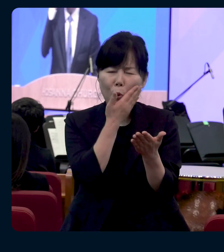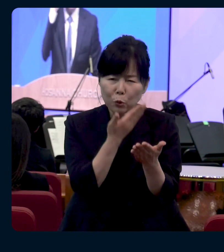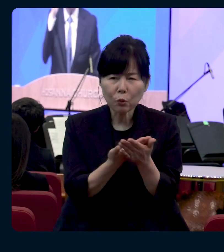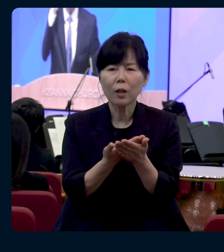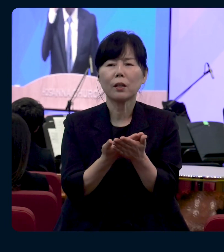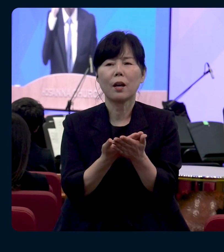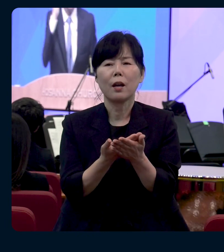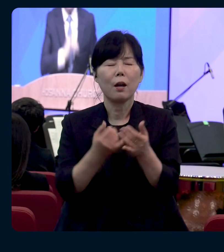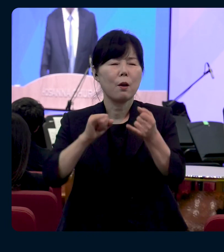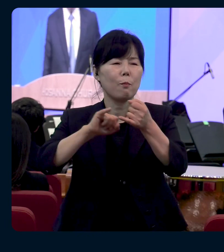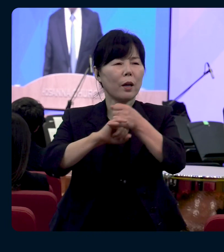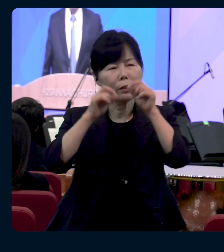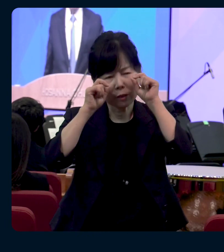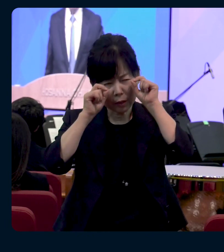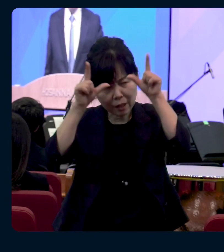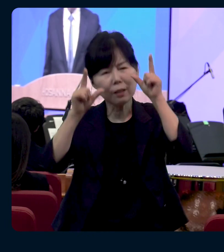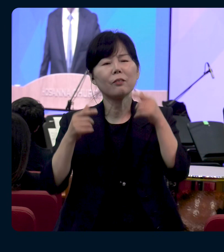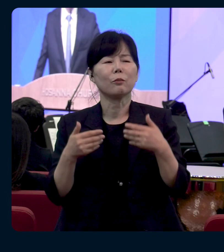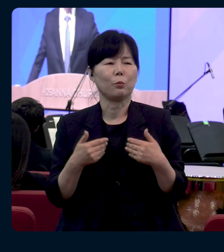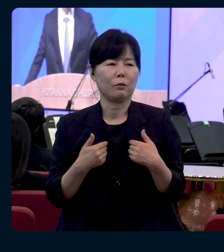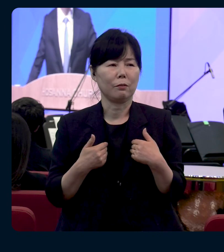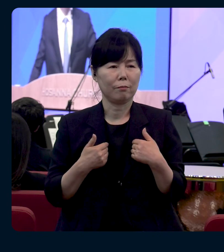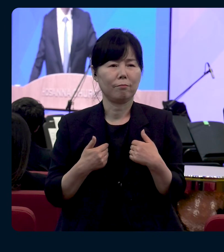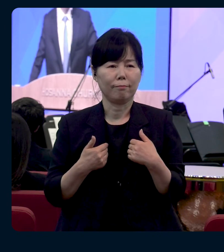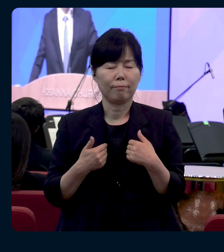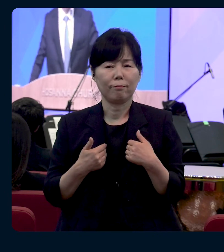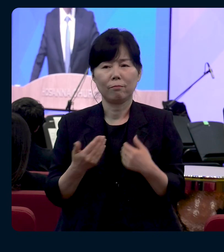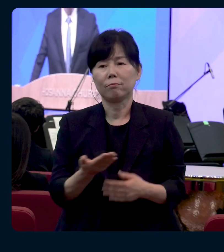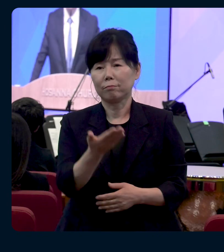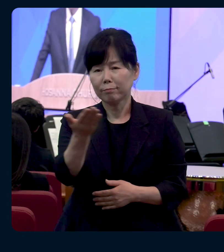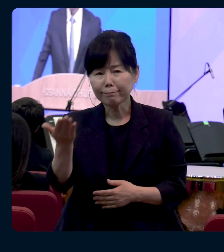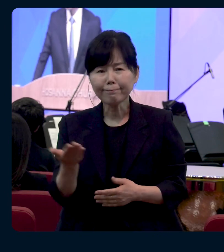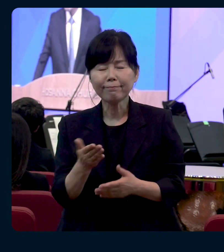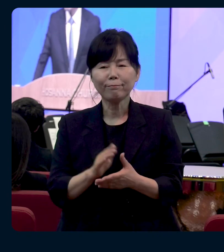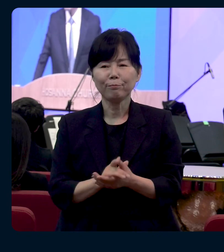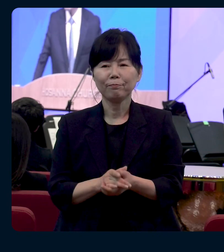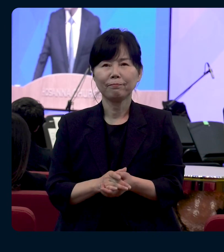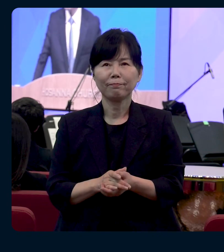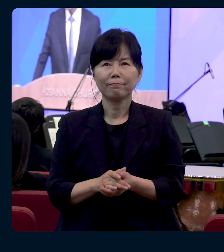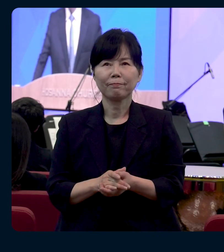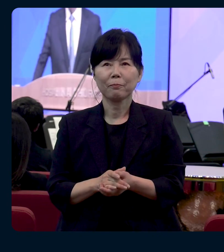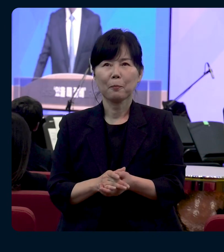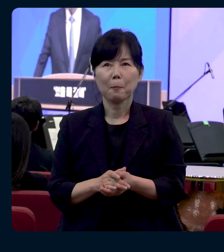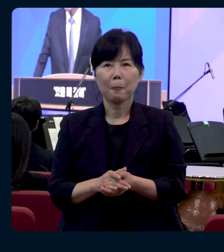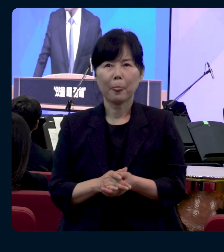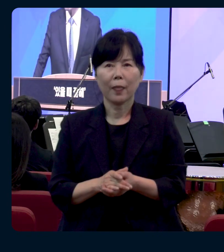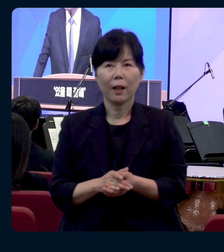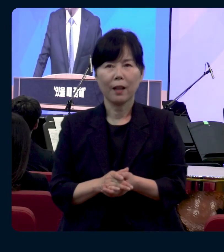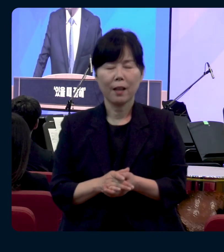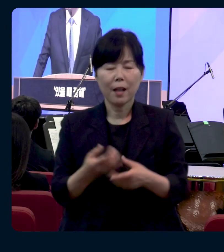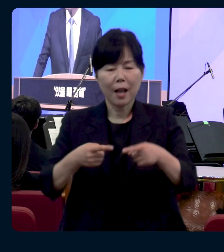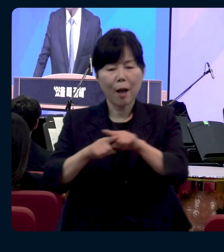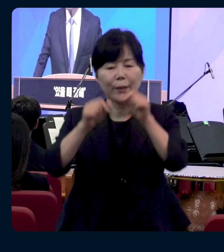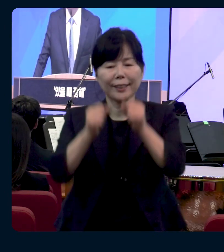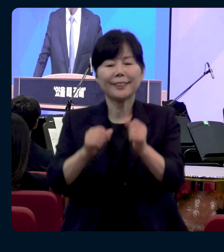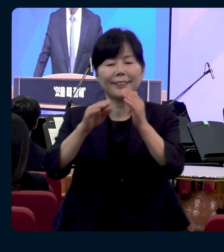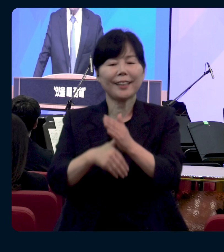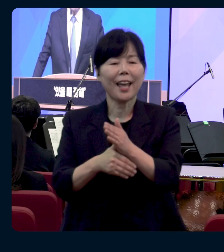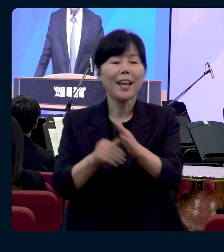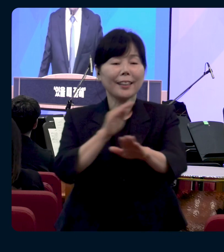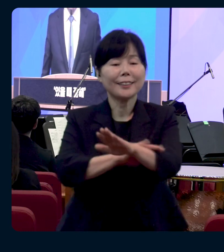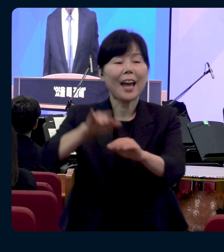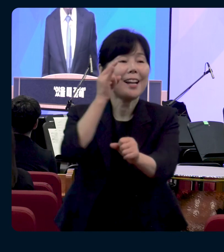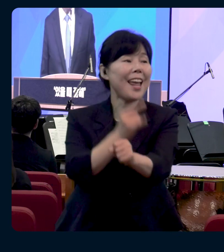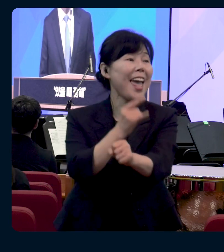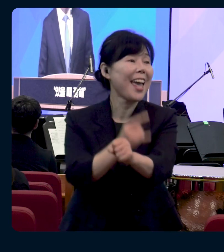이거를 반드시 깨달아야 한다. 여러분, 그러니까 있을 때 잘해,